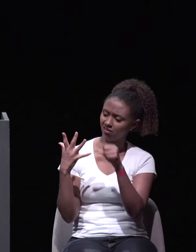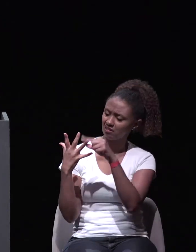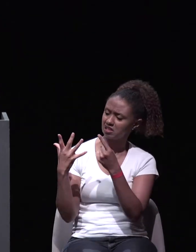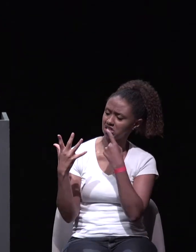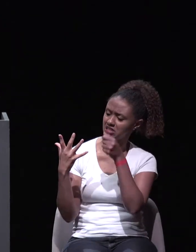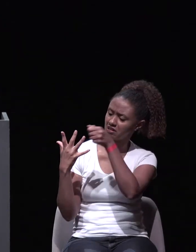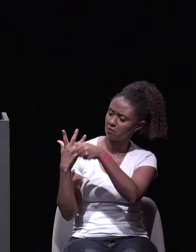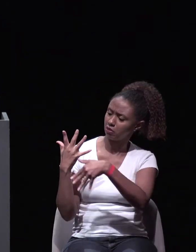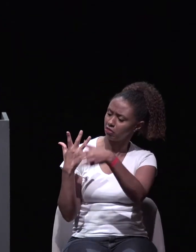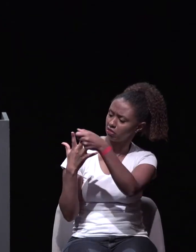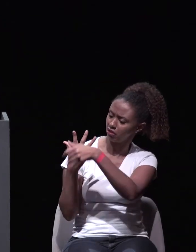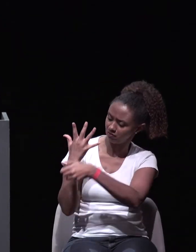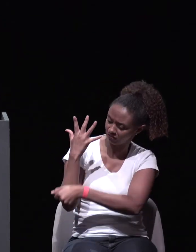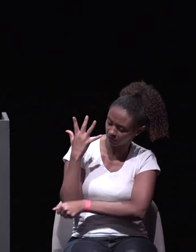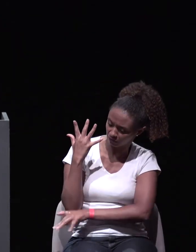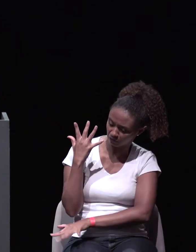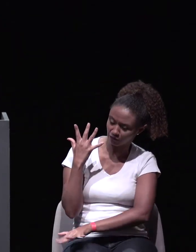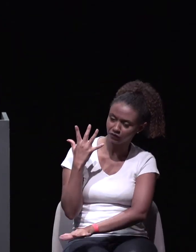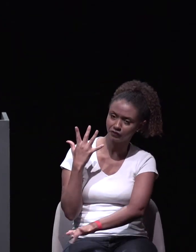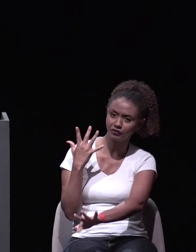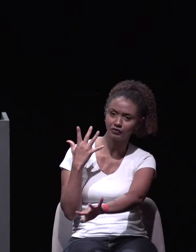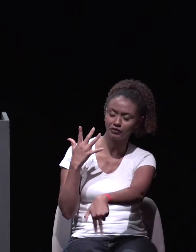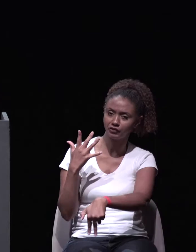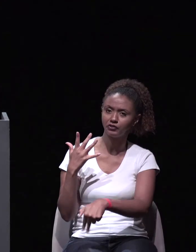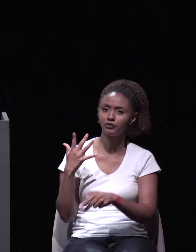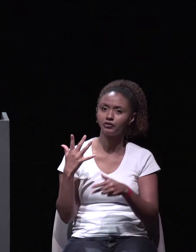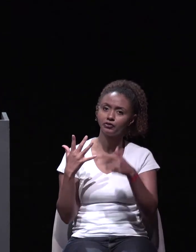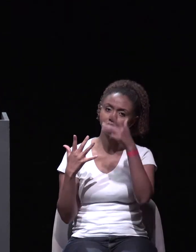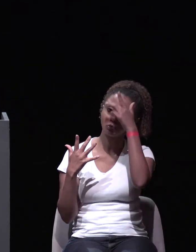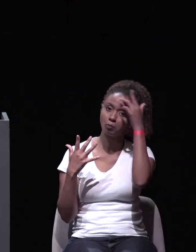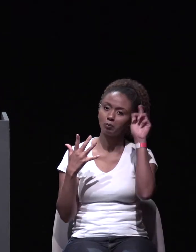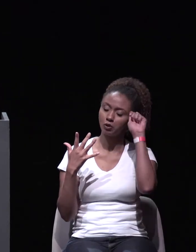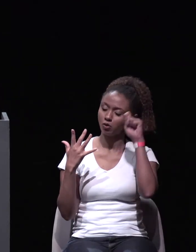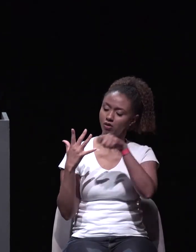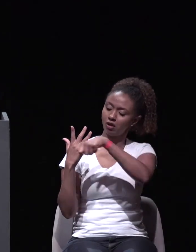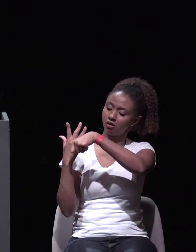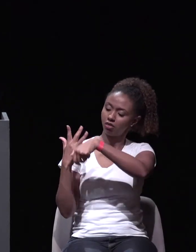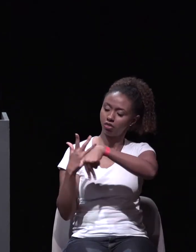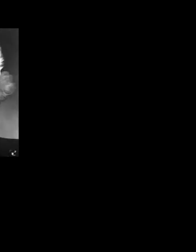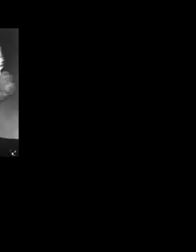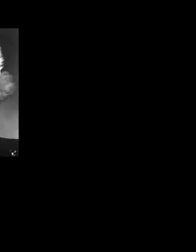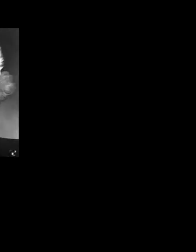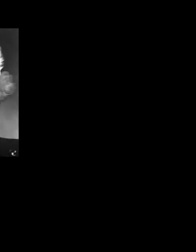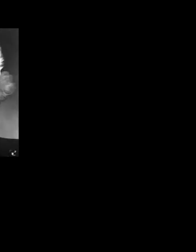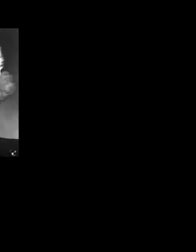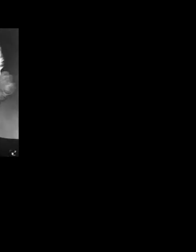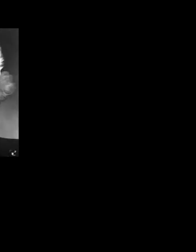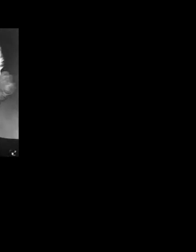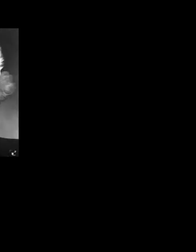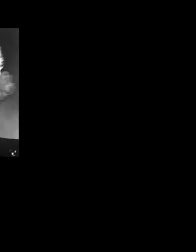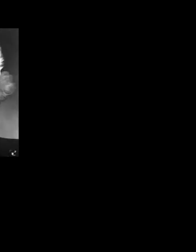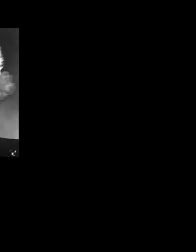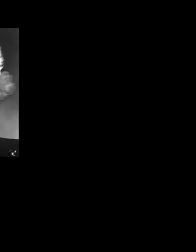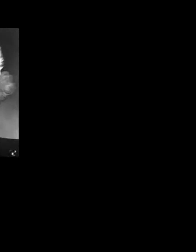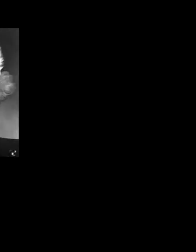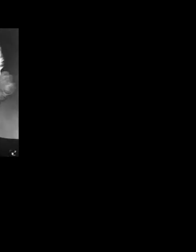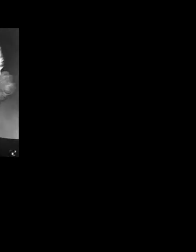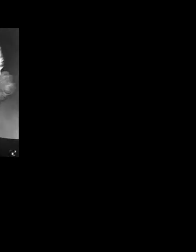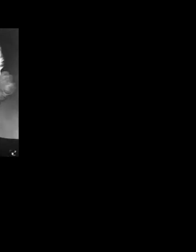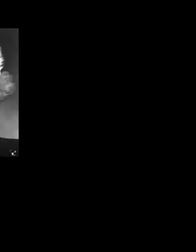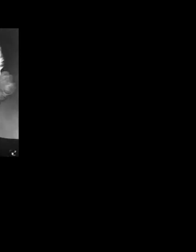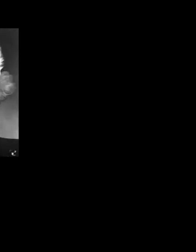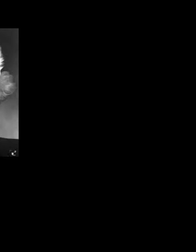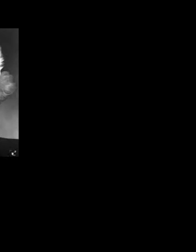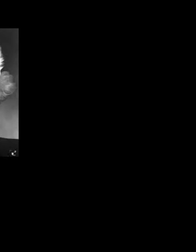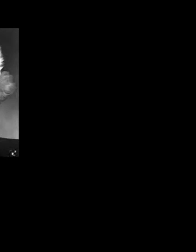nas raízes, corpo negro balançando na brisa do sul, fruta estranha pendurada nos álamos.